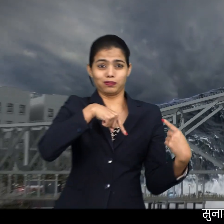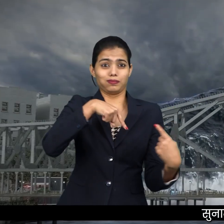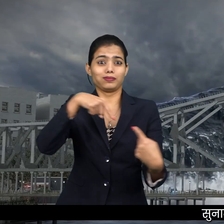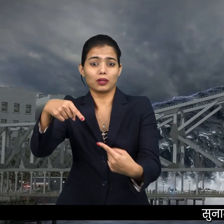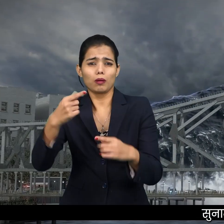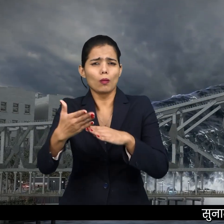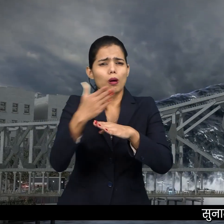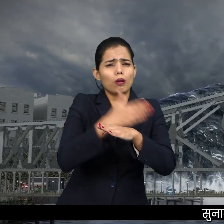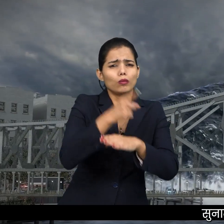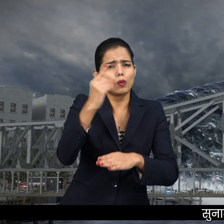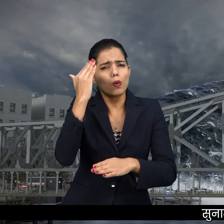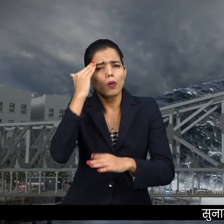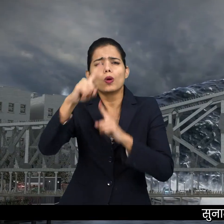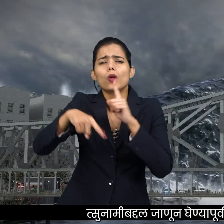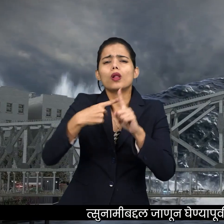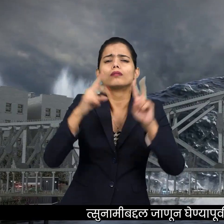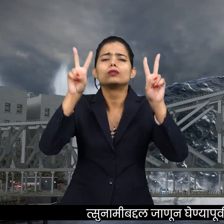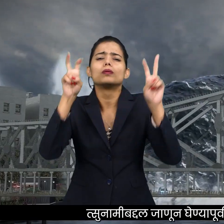सुनामी.